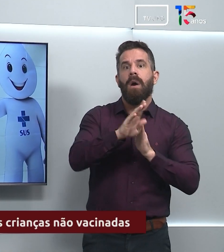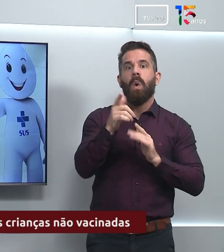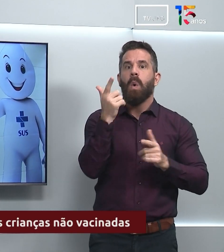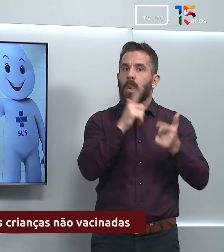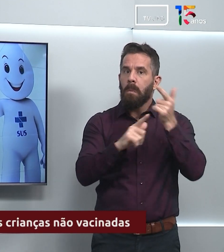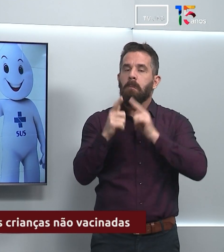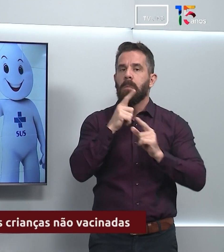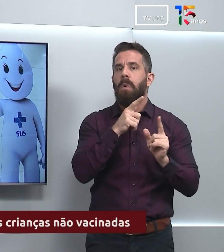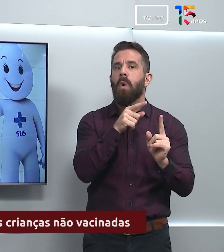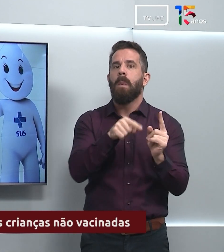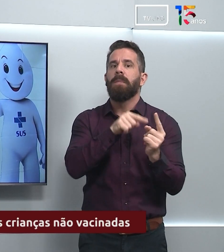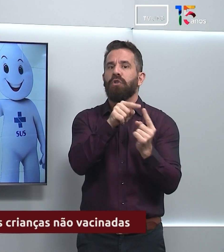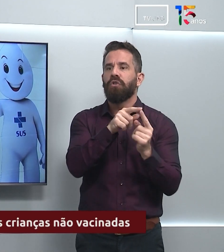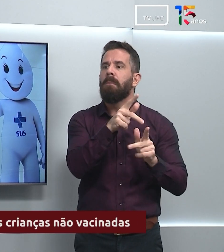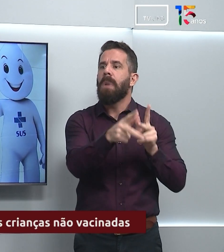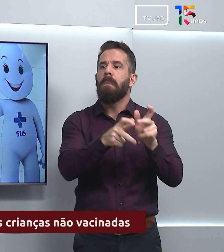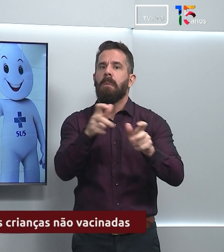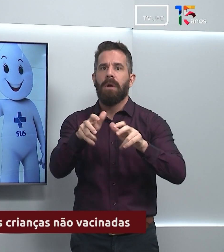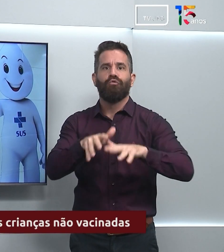estabelecidas.